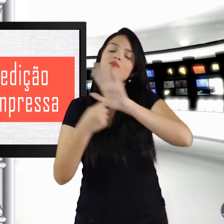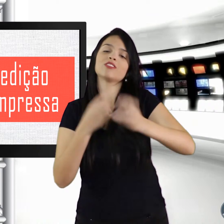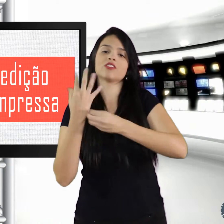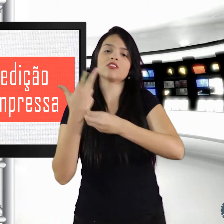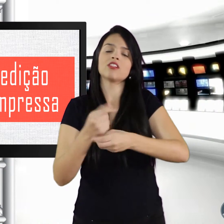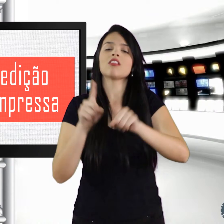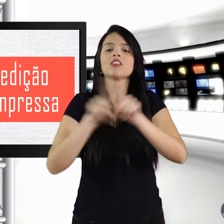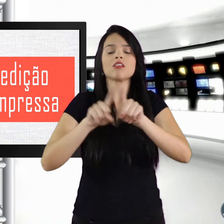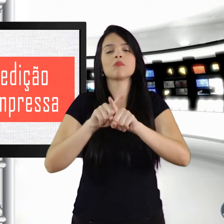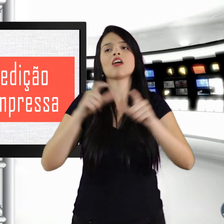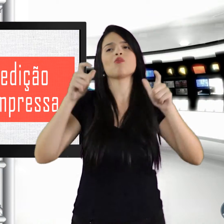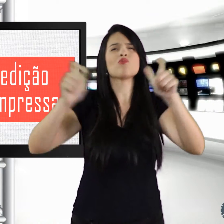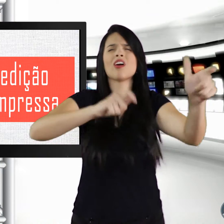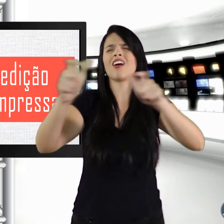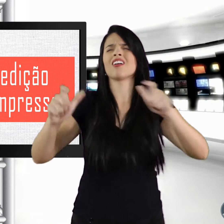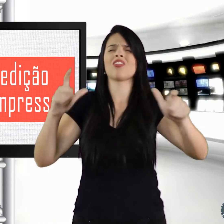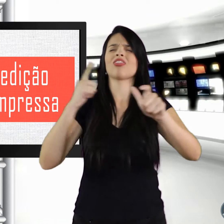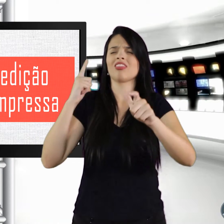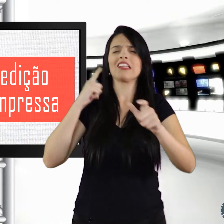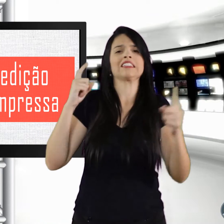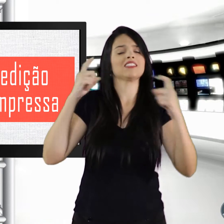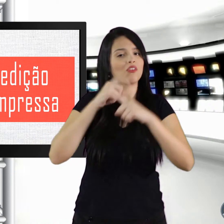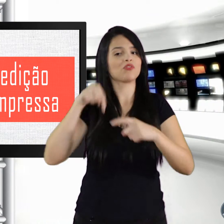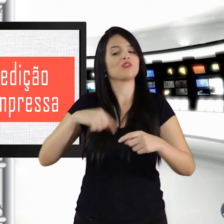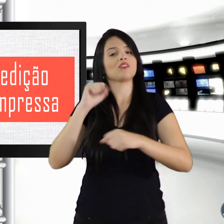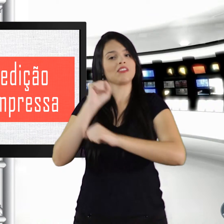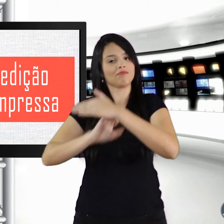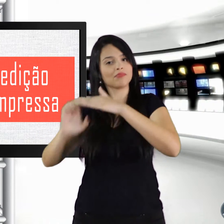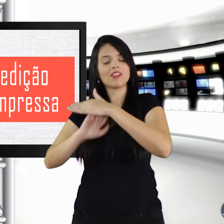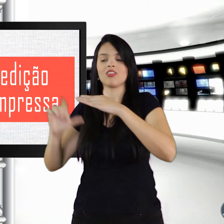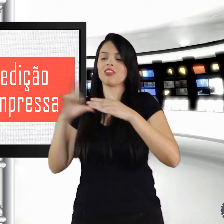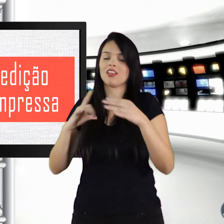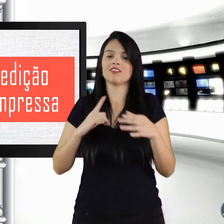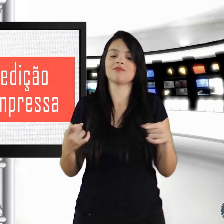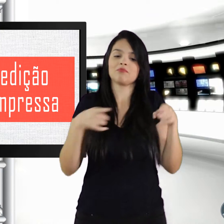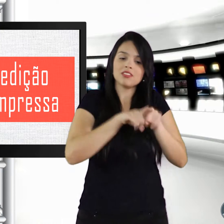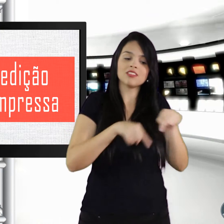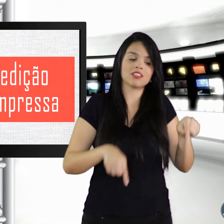áreas públicas também são alguns dos desafios que a empresa executa, em parceria com a Casa do Braille.